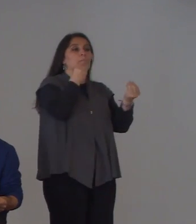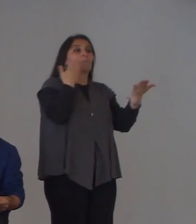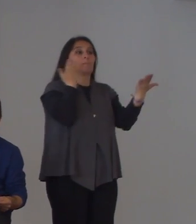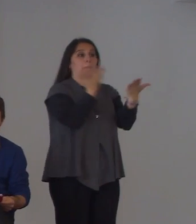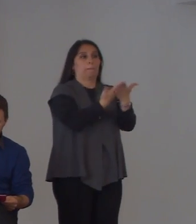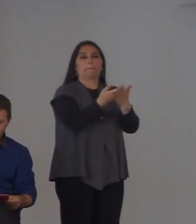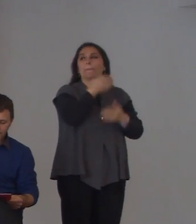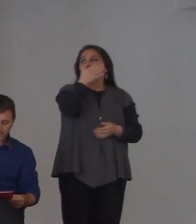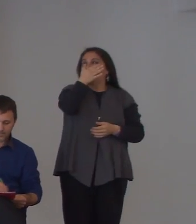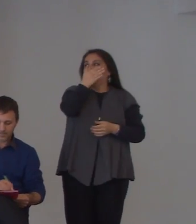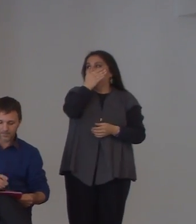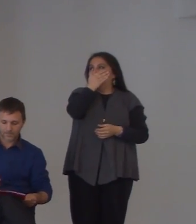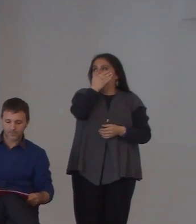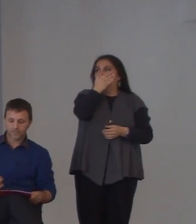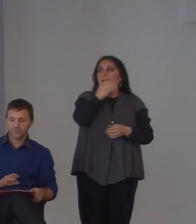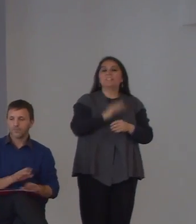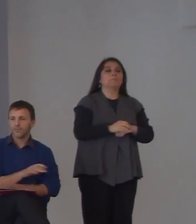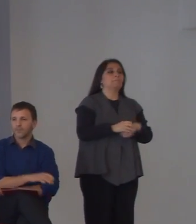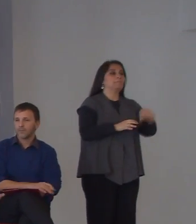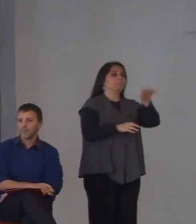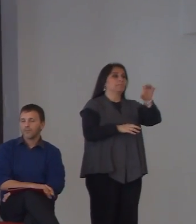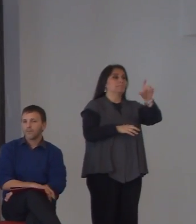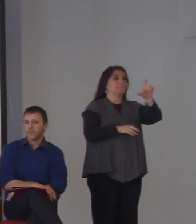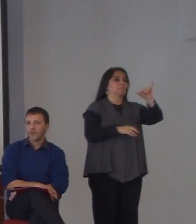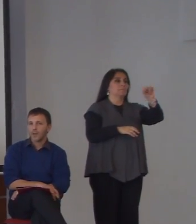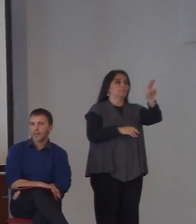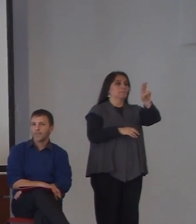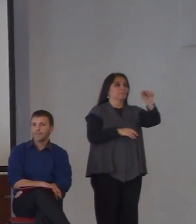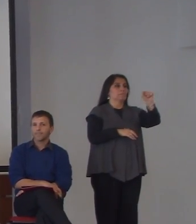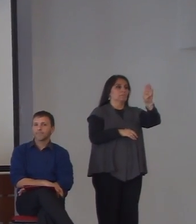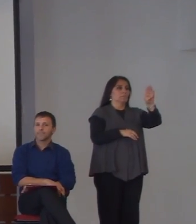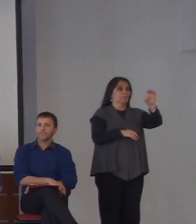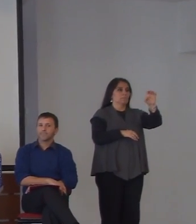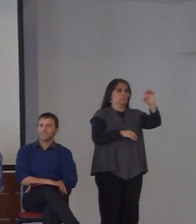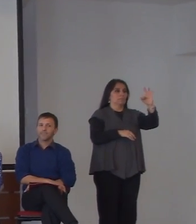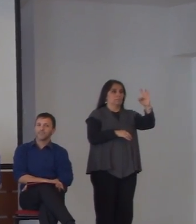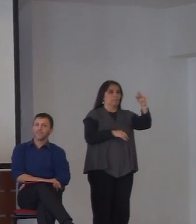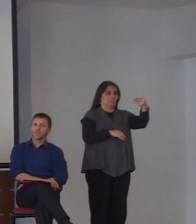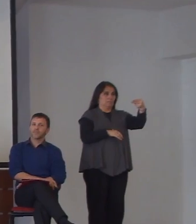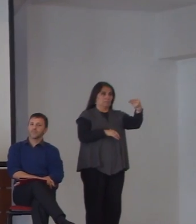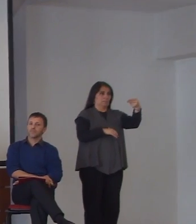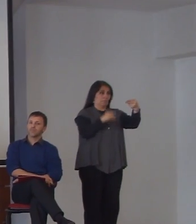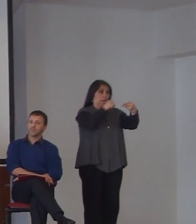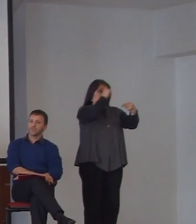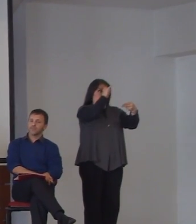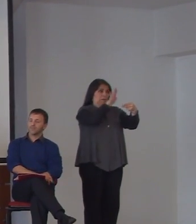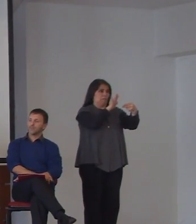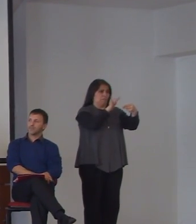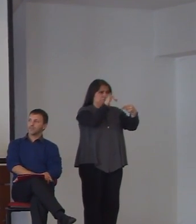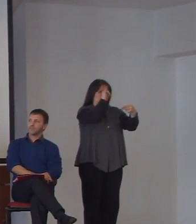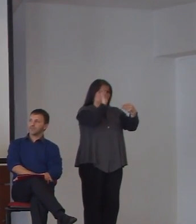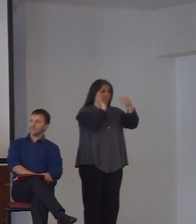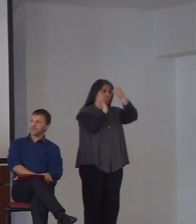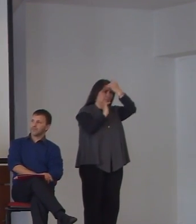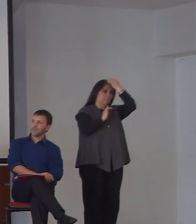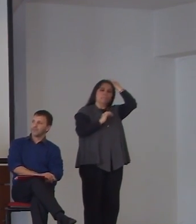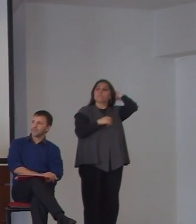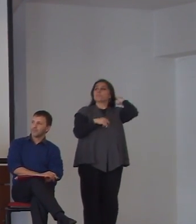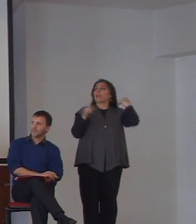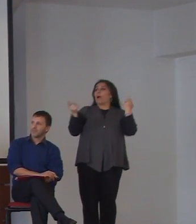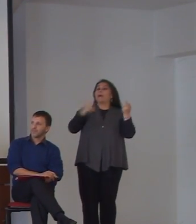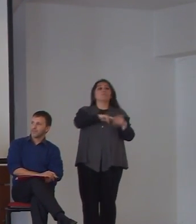Elizabeth ya nos estaba introduciendo en un tema que también indudablemente nos llama muchísimo la atención, pues debido a que